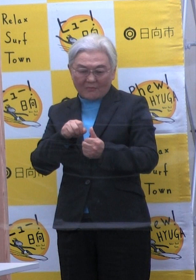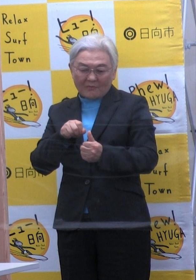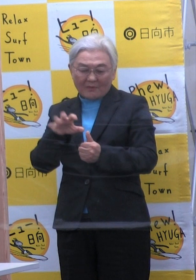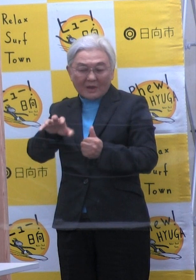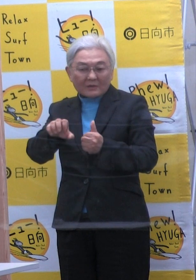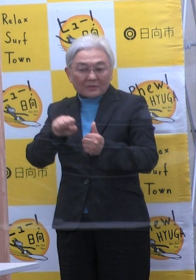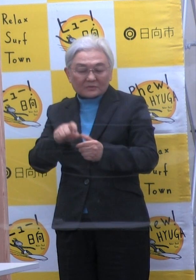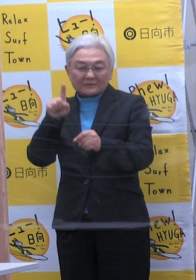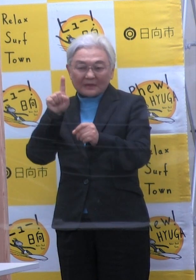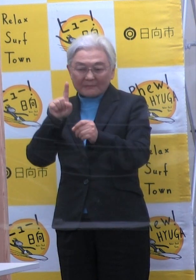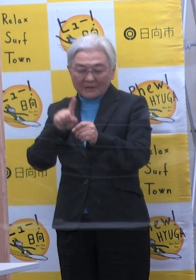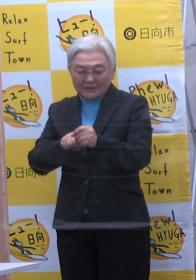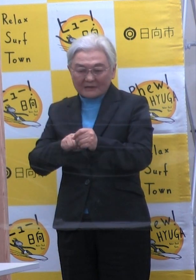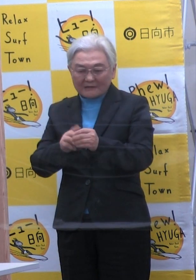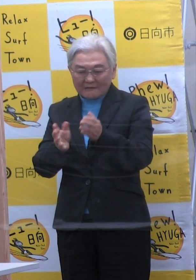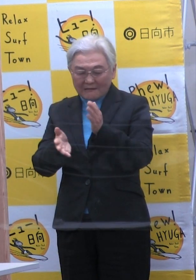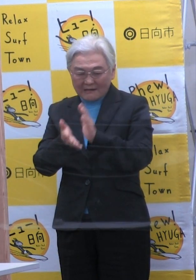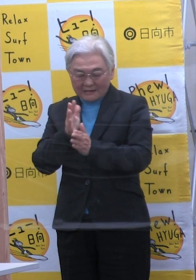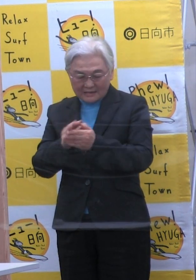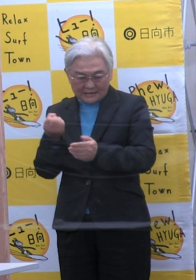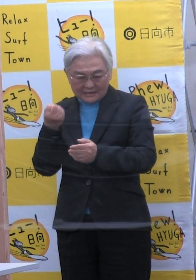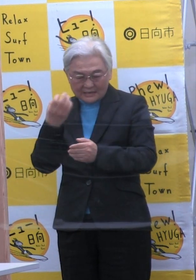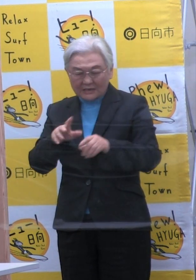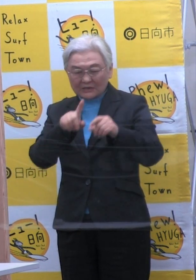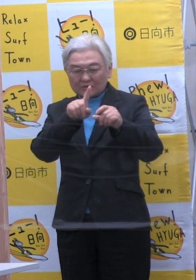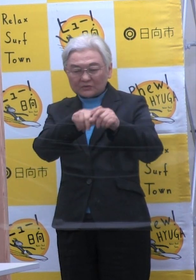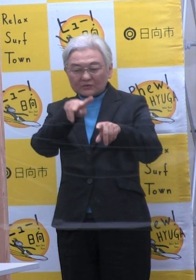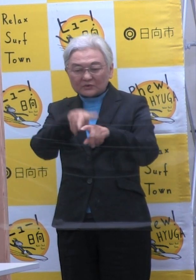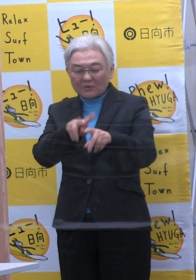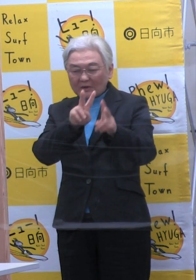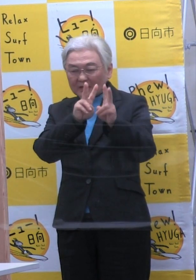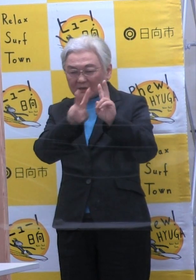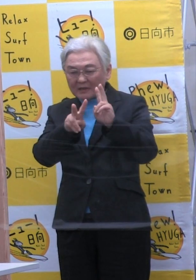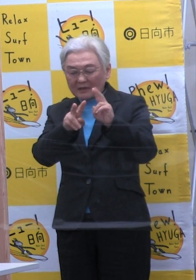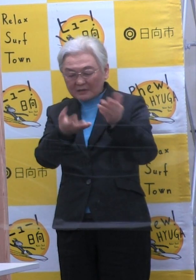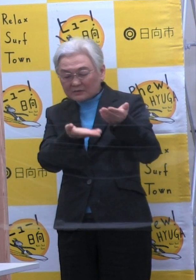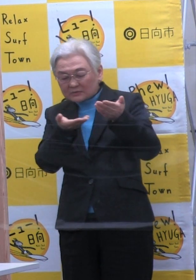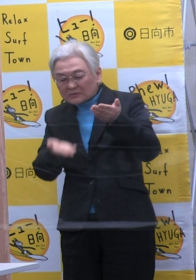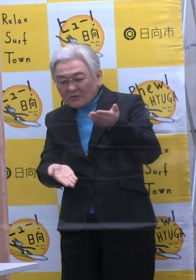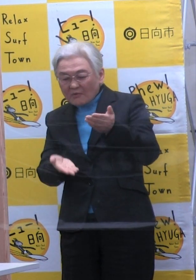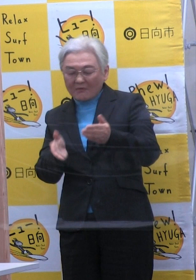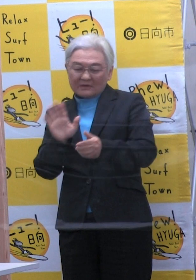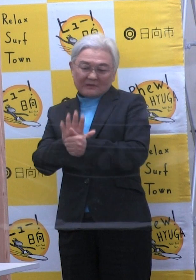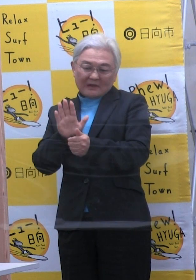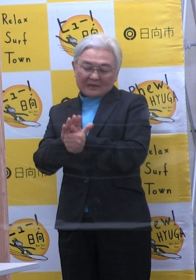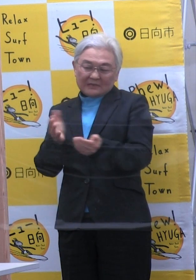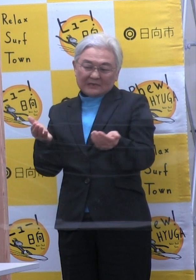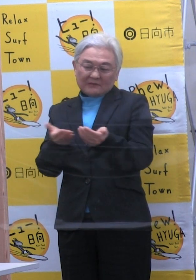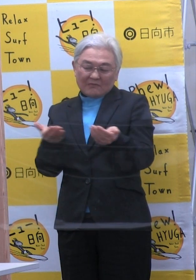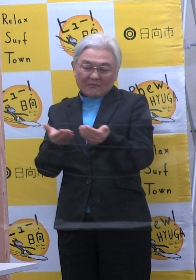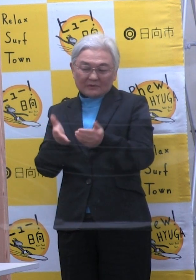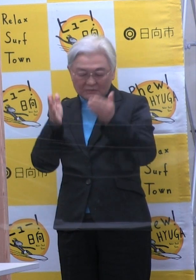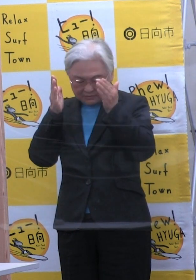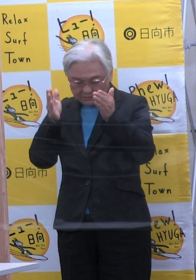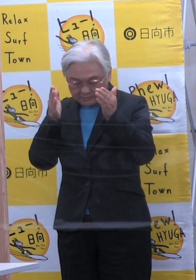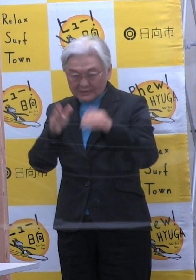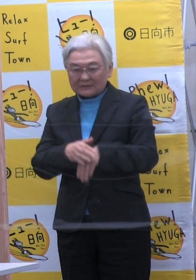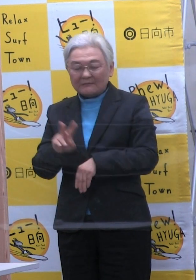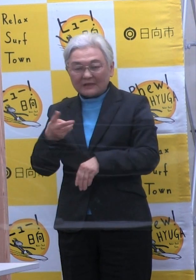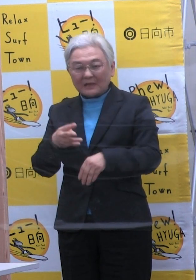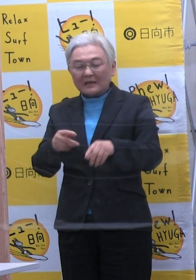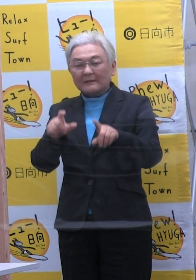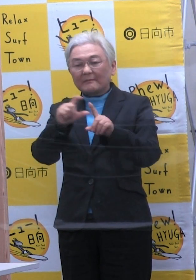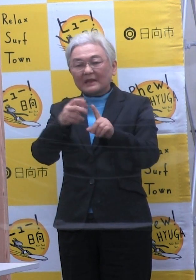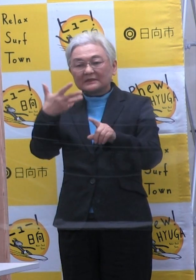保するため、新たに中小企業事業承継支援事業に取り組みます。次に